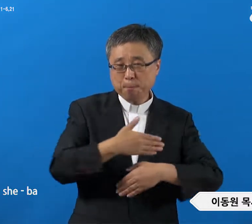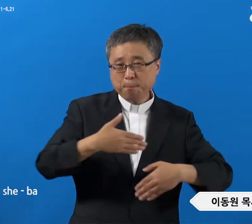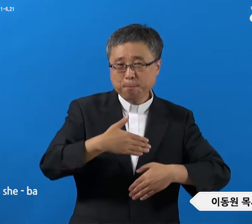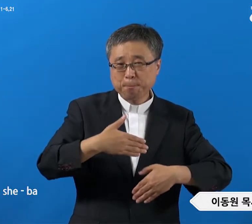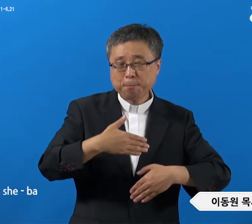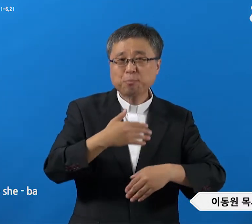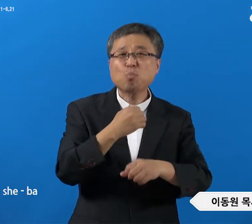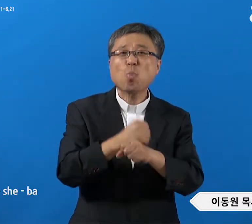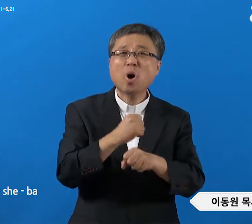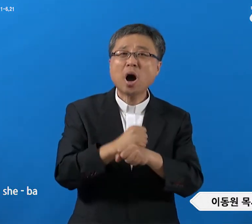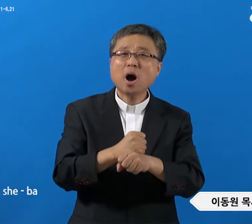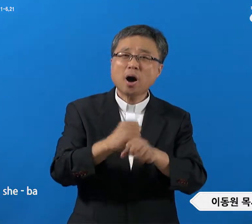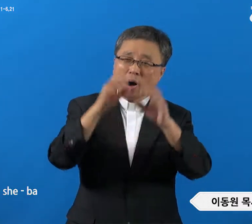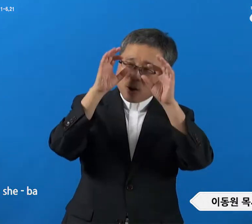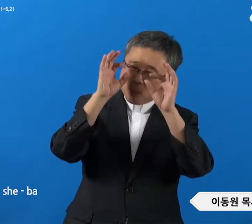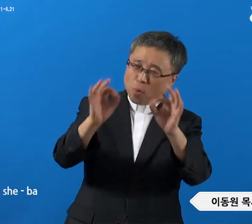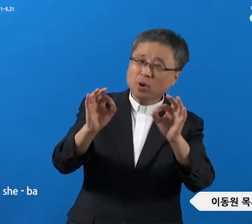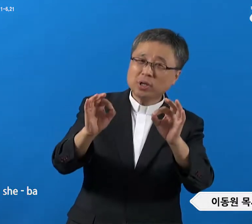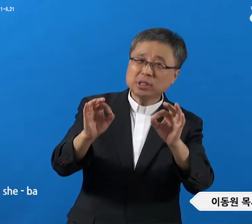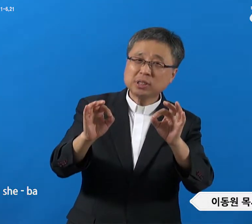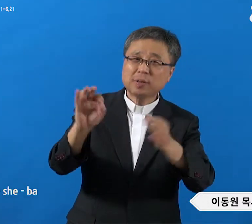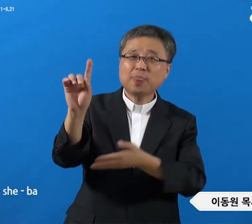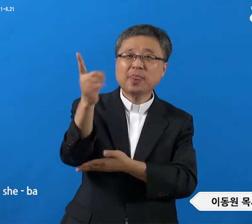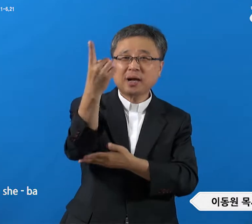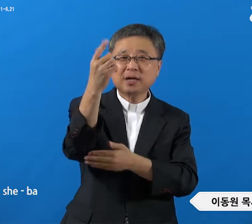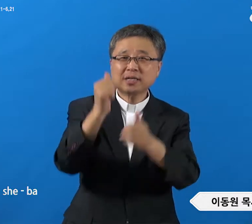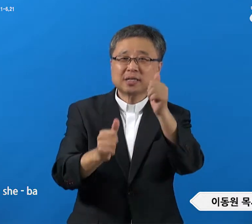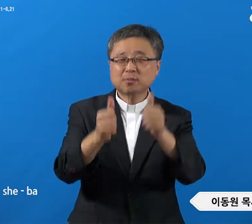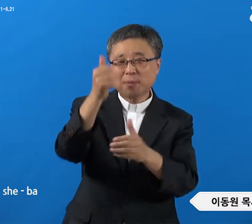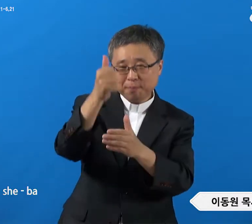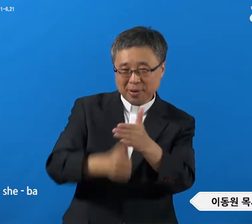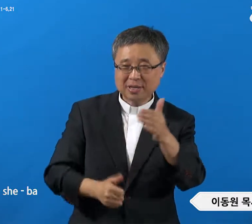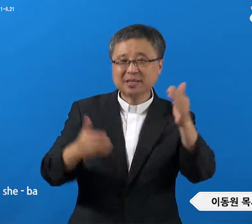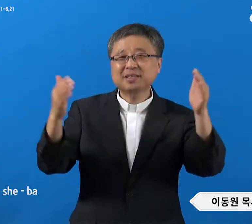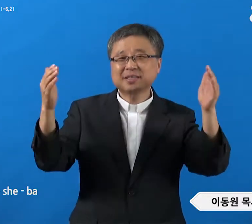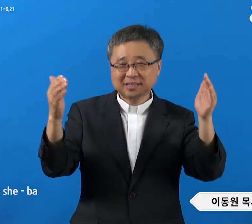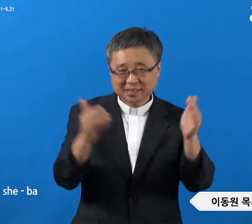그녀가 목욕하는 것을 보고 나서 다윗이 시험에 걸렸습니다.